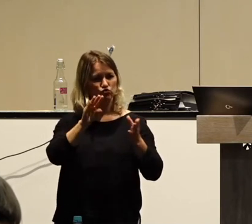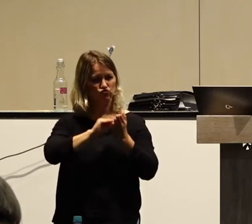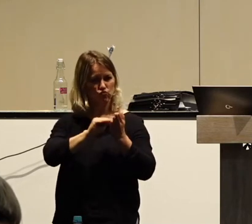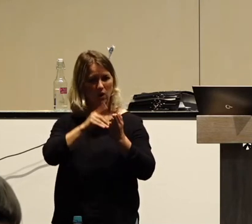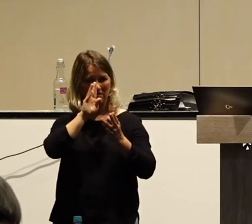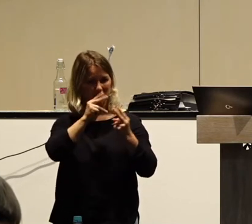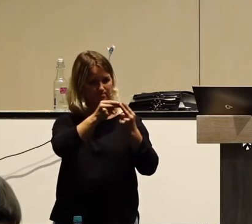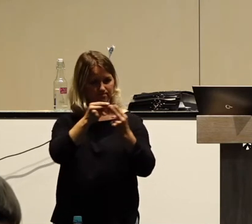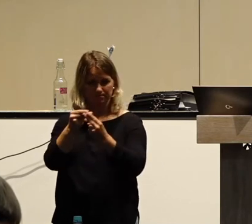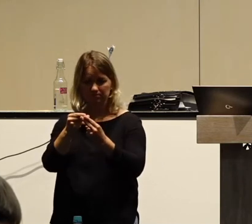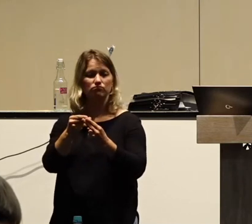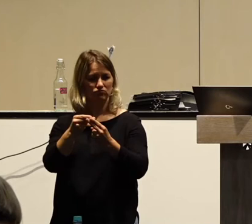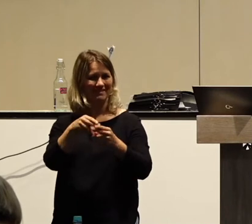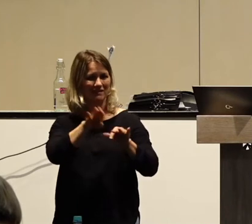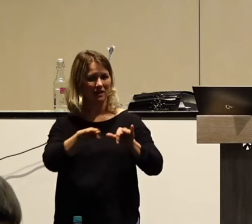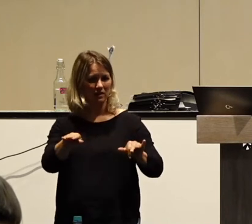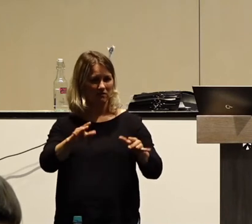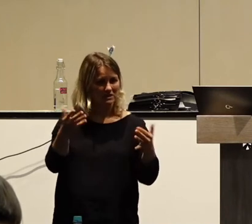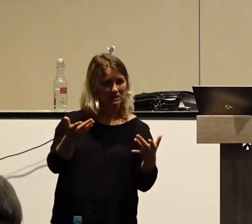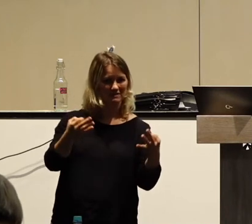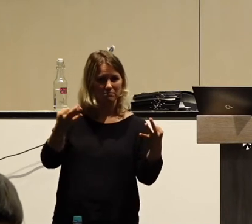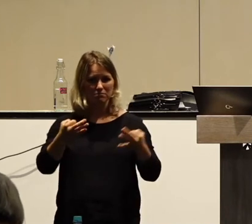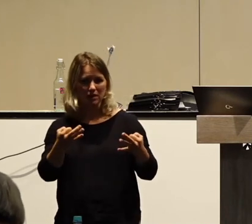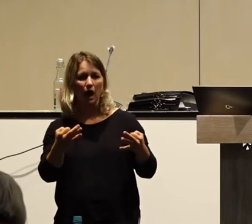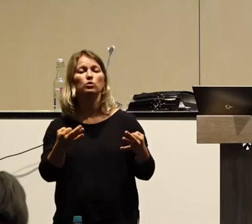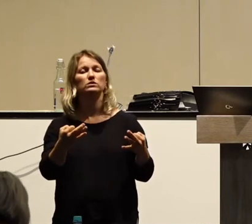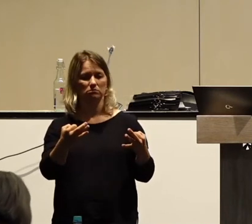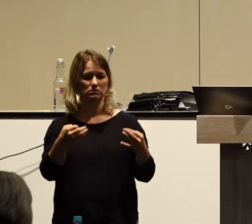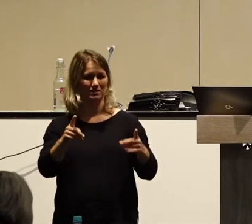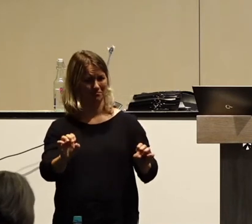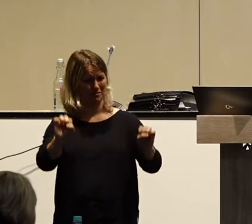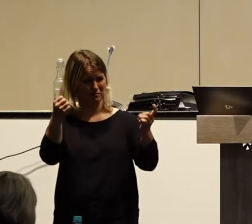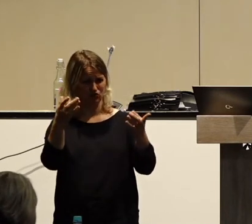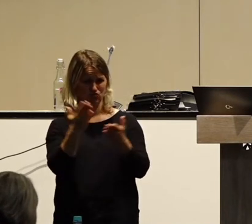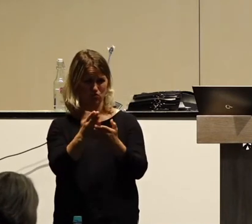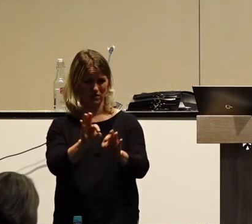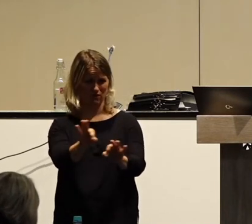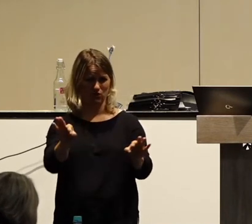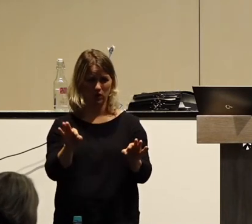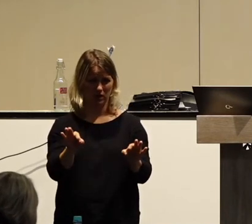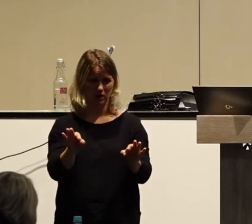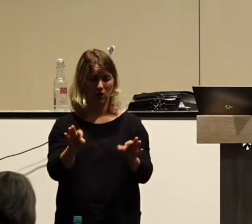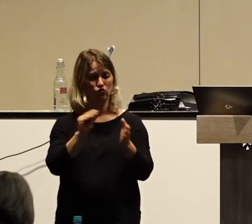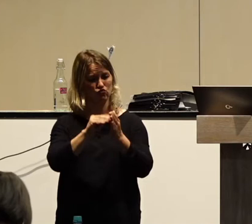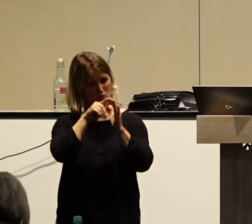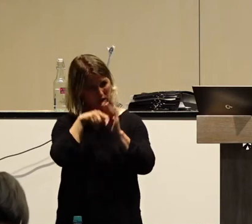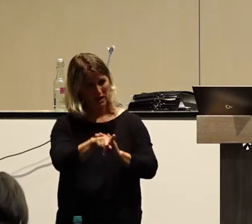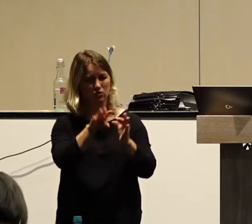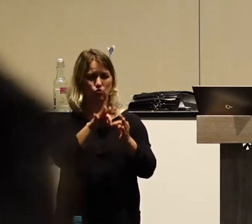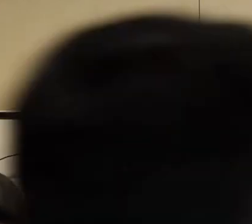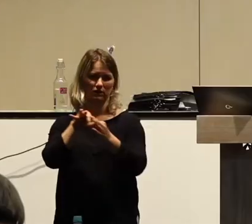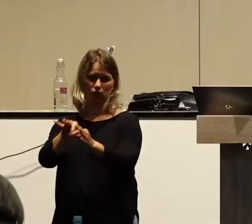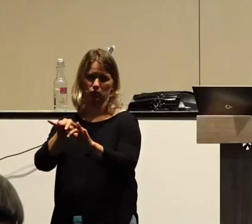orientieren und an den Bedürfnissen und an den Möglichkeiten der Schüler orientieren, an den Schulen durchgeführt werden. Und